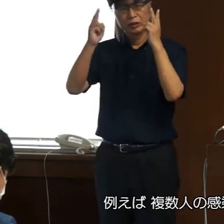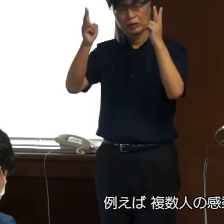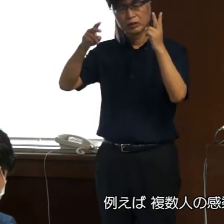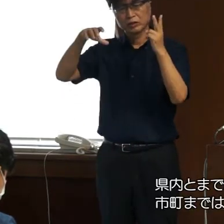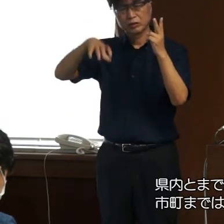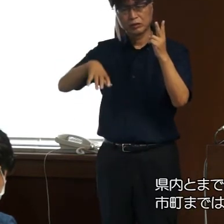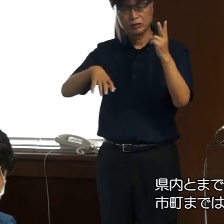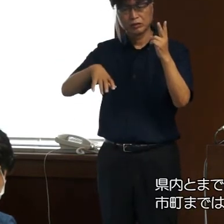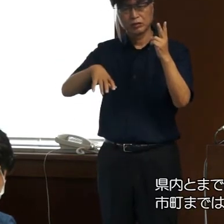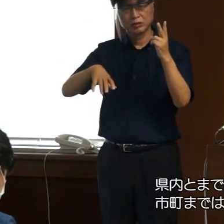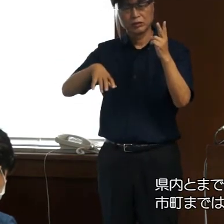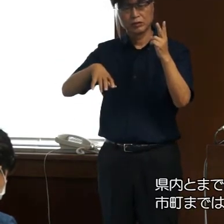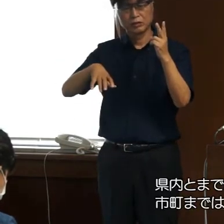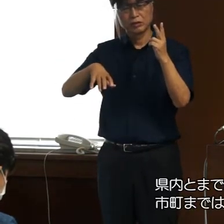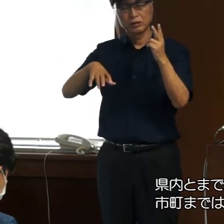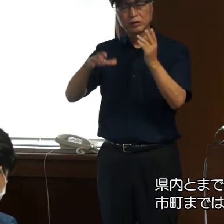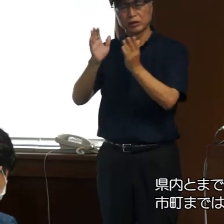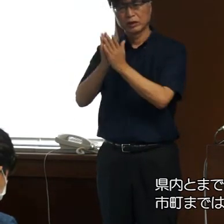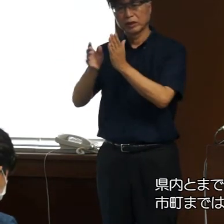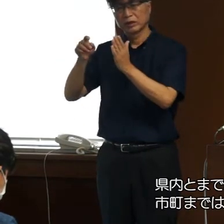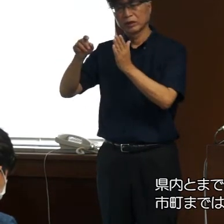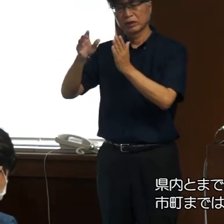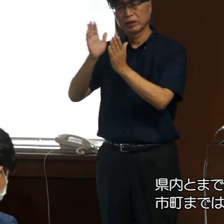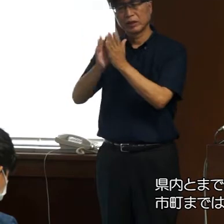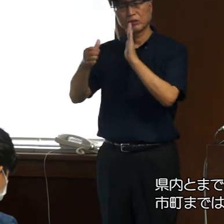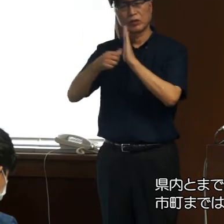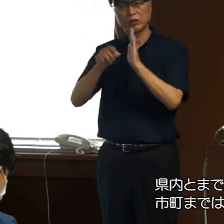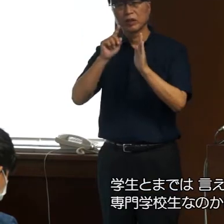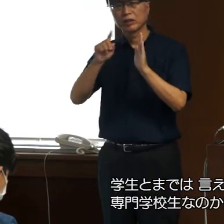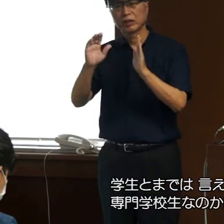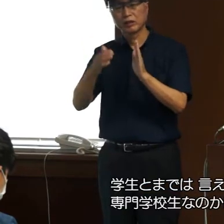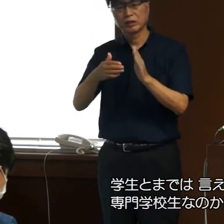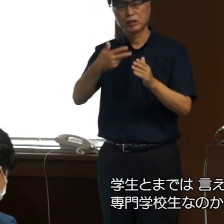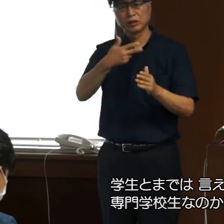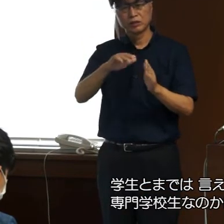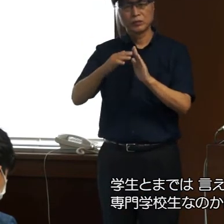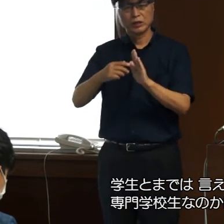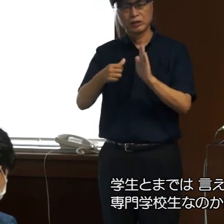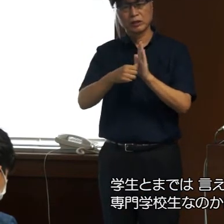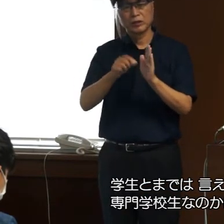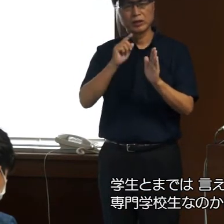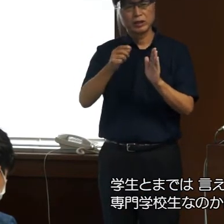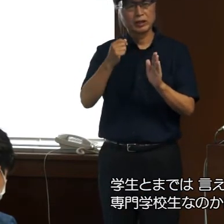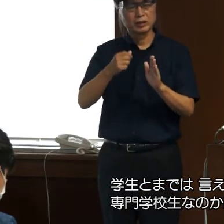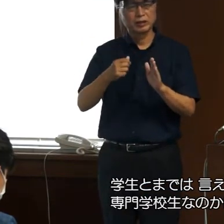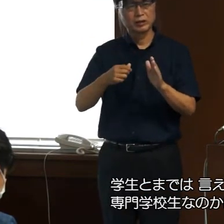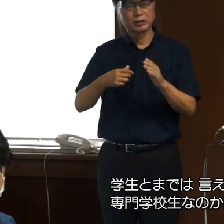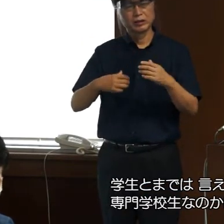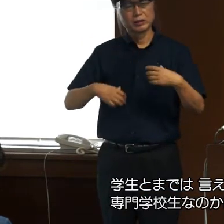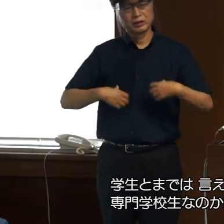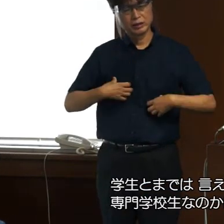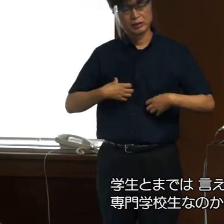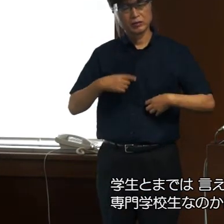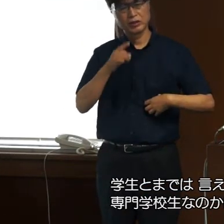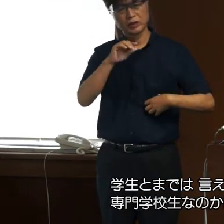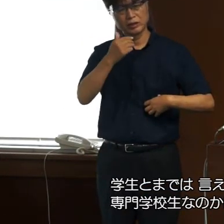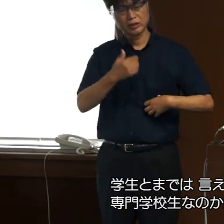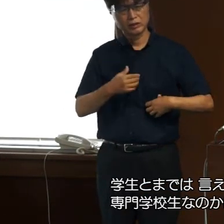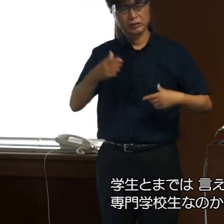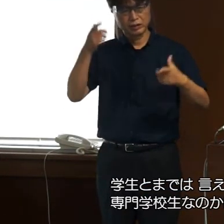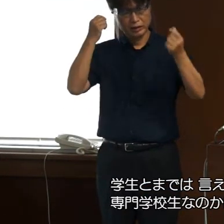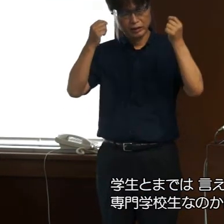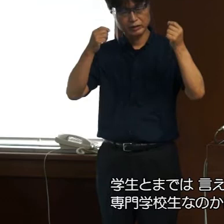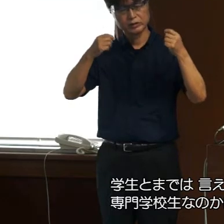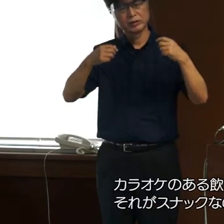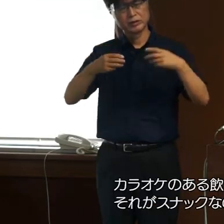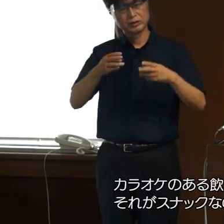は県内とまでは言えるけど市町までは言えないとか、学生とまでは言えるけど大学生なのか専門学校生なのかは言えないと